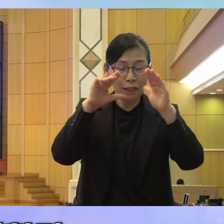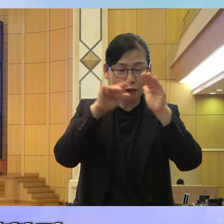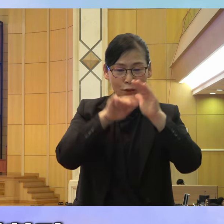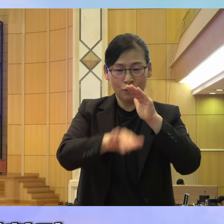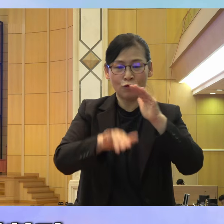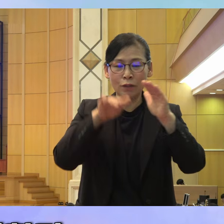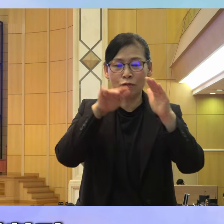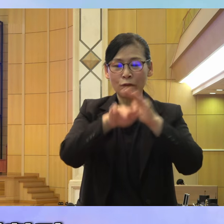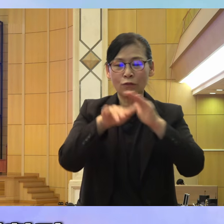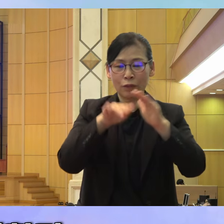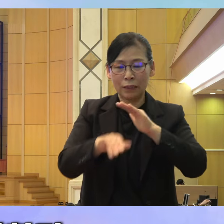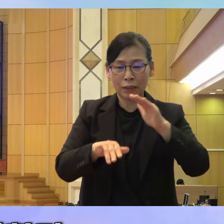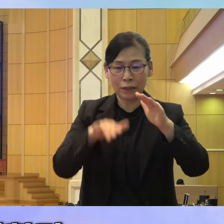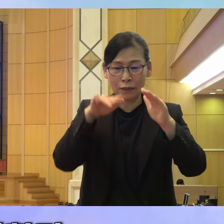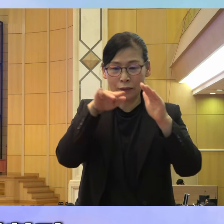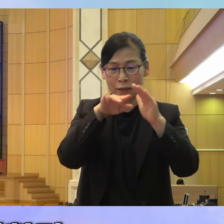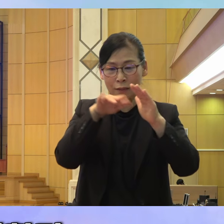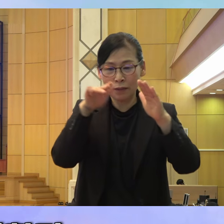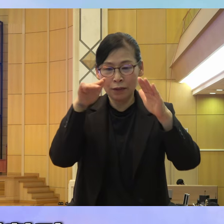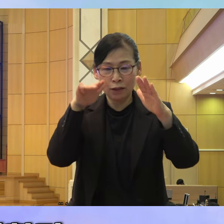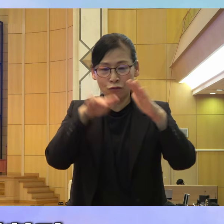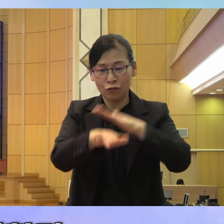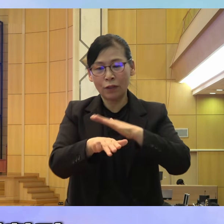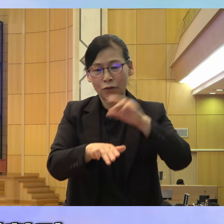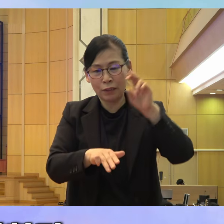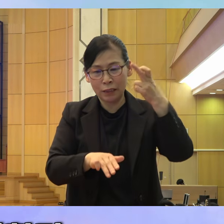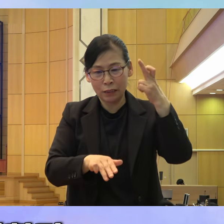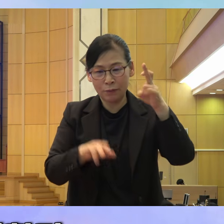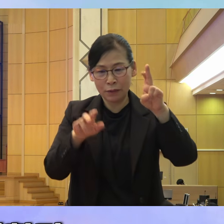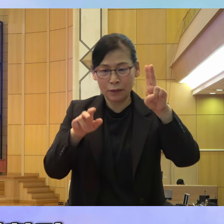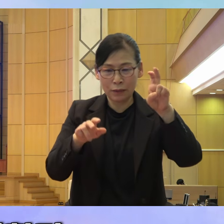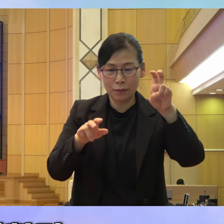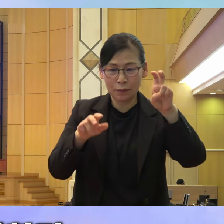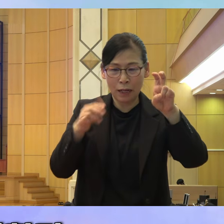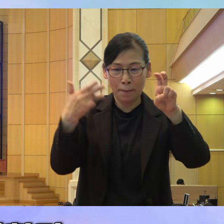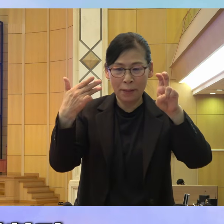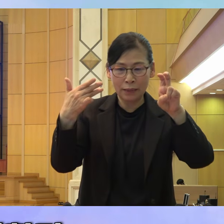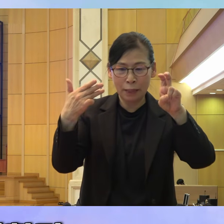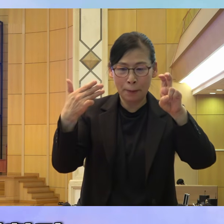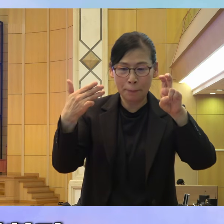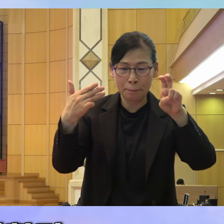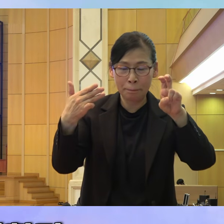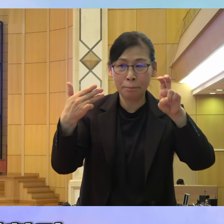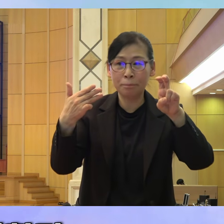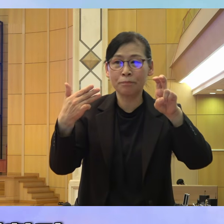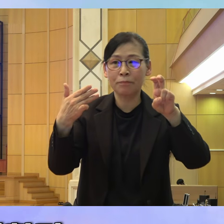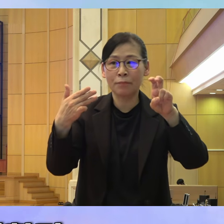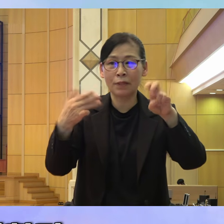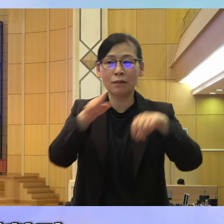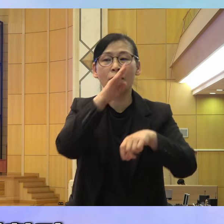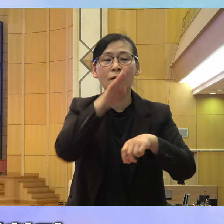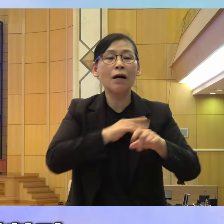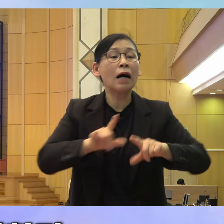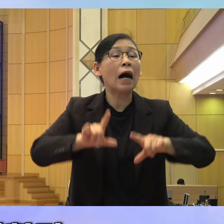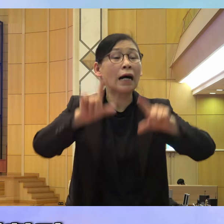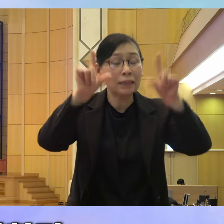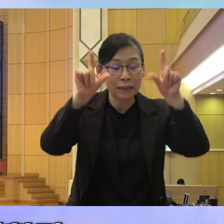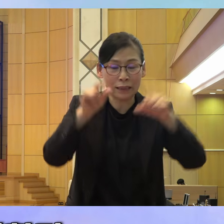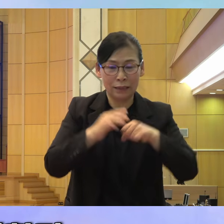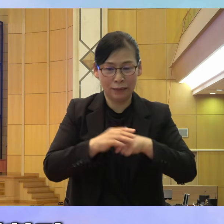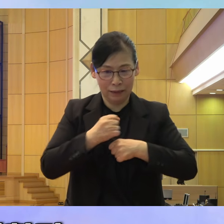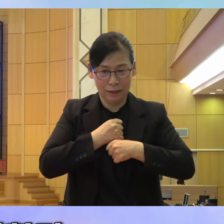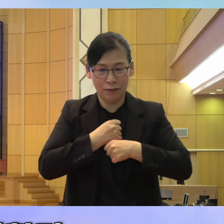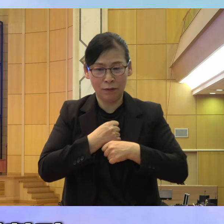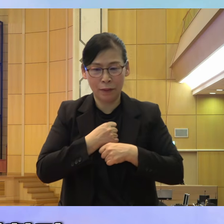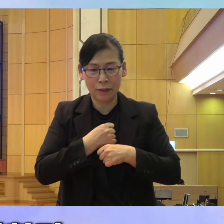8절에 출애굽기 20장 8절에 안식일을 지키는 것에 대해서 이렇게 말씀하고